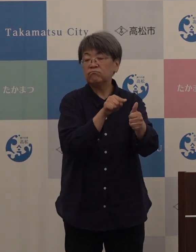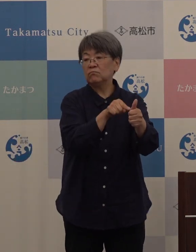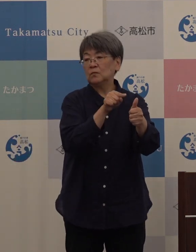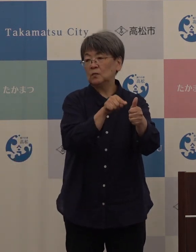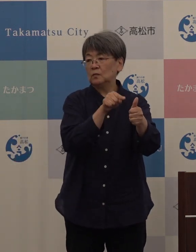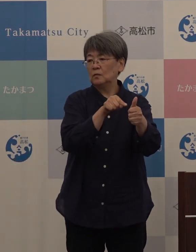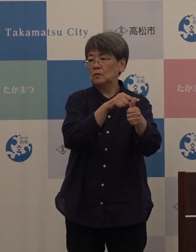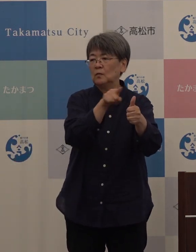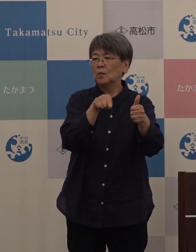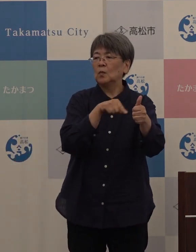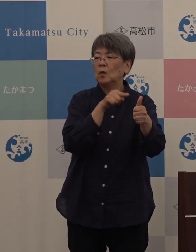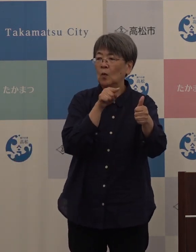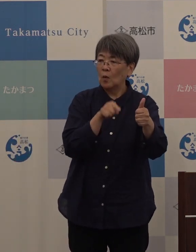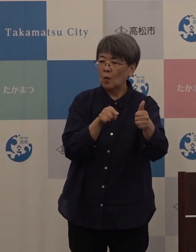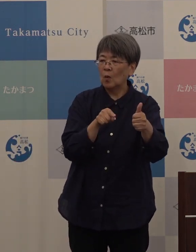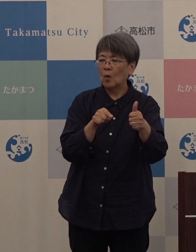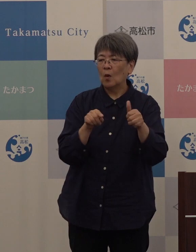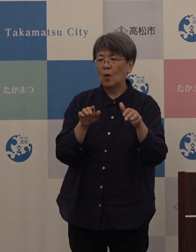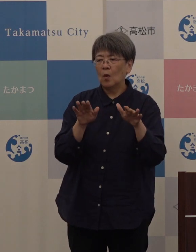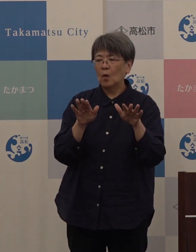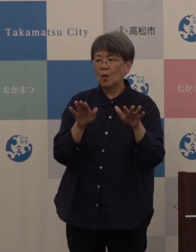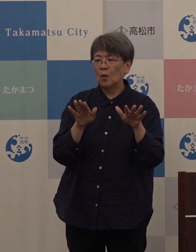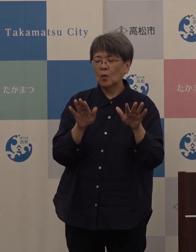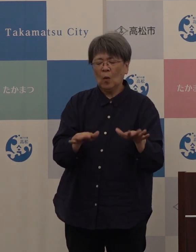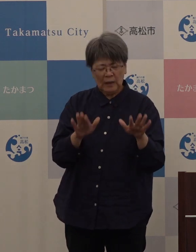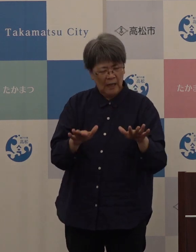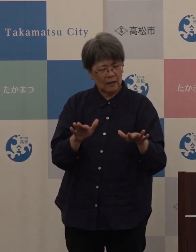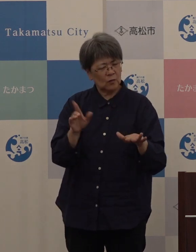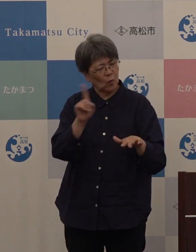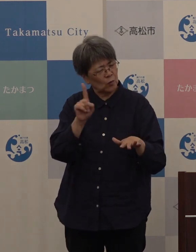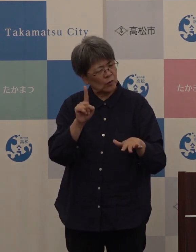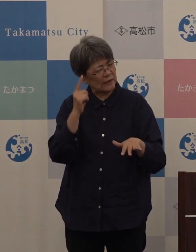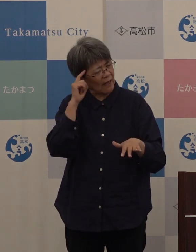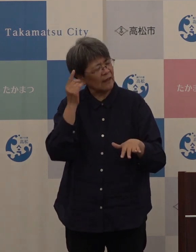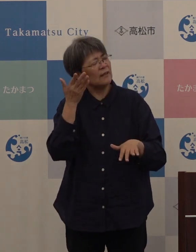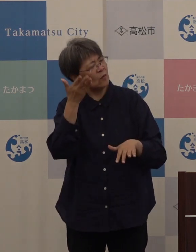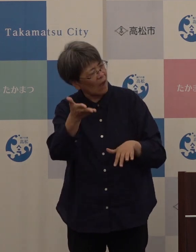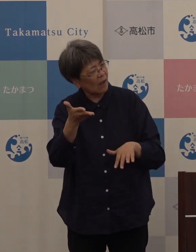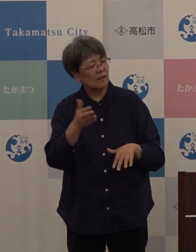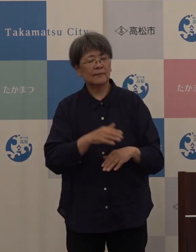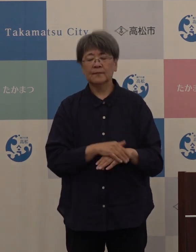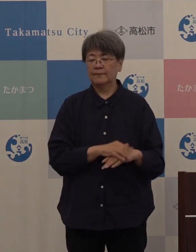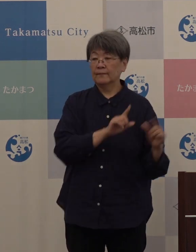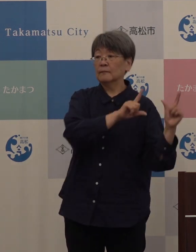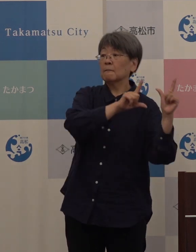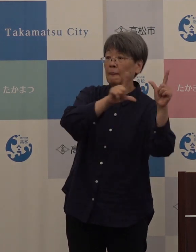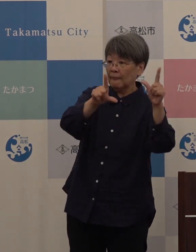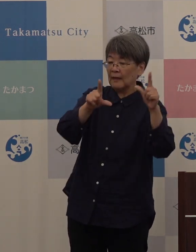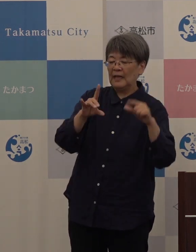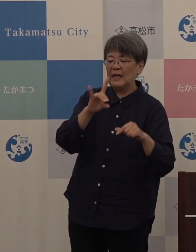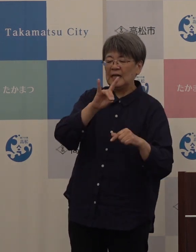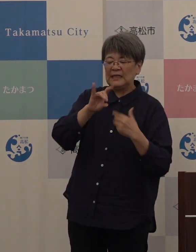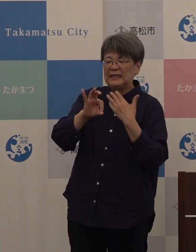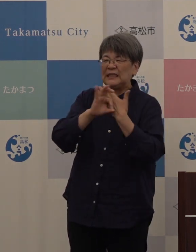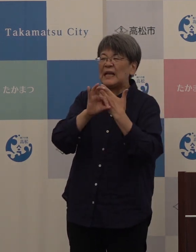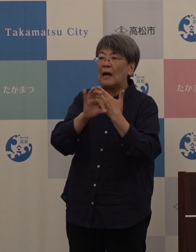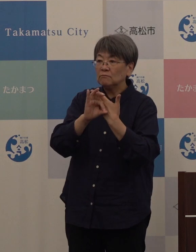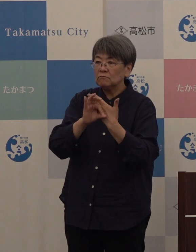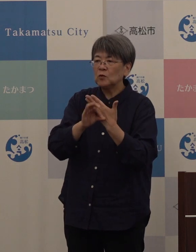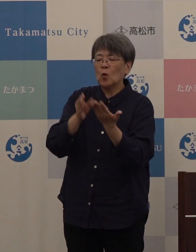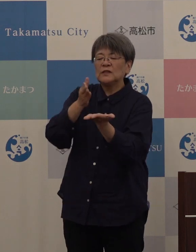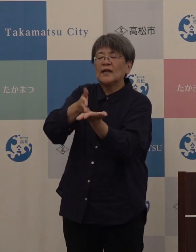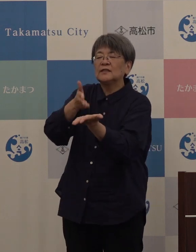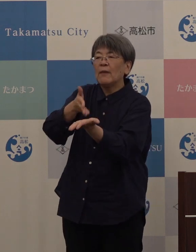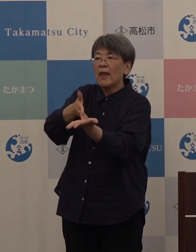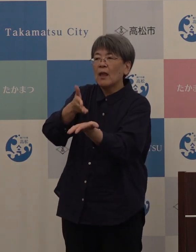別といいますか、そういったところ今回の事案についてどのようにお考えでしょうか。 議案の説明等を行ってた